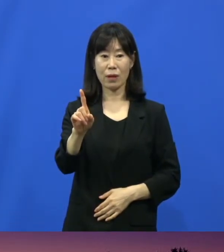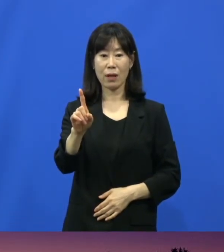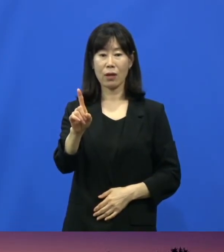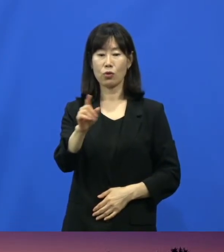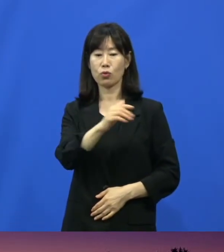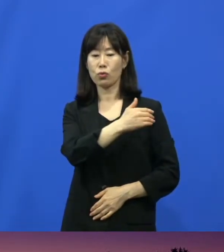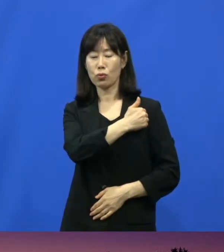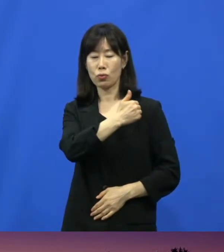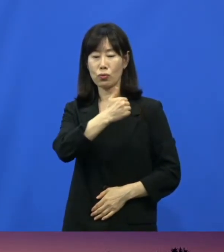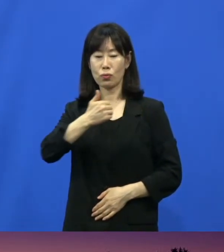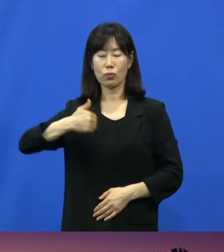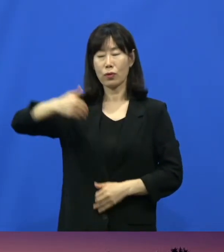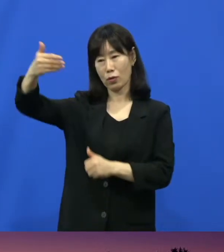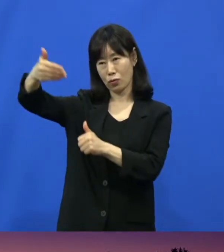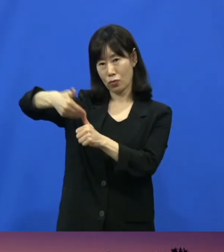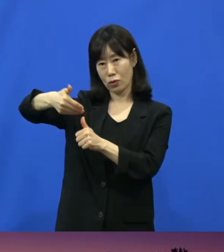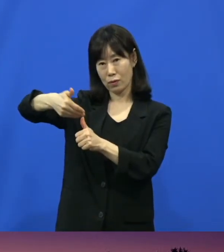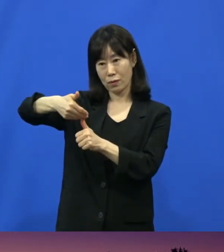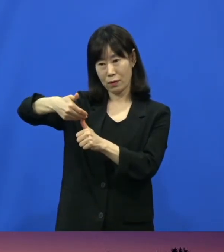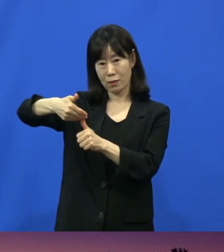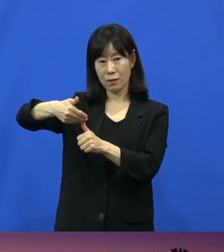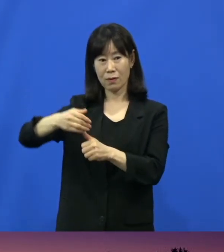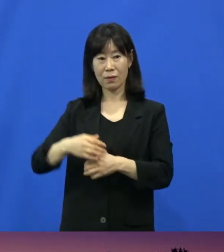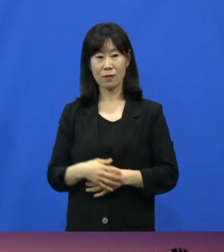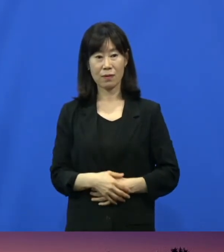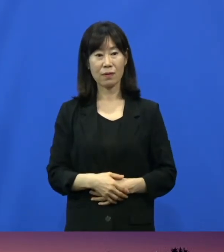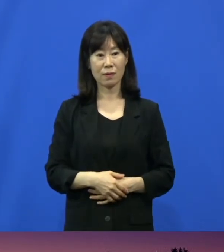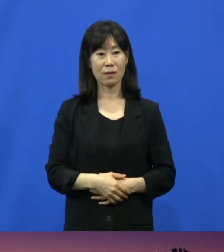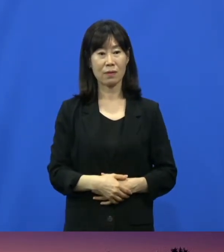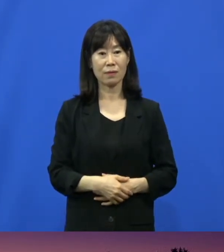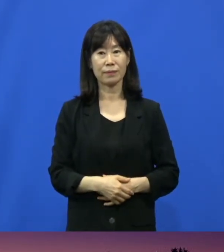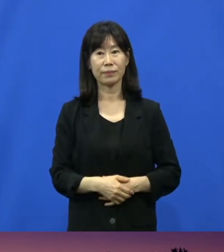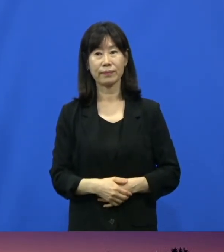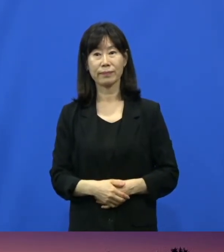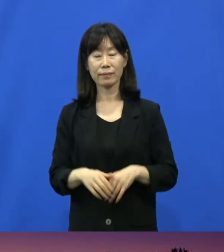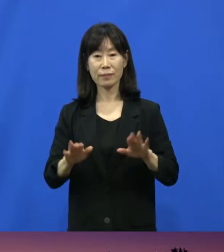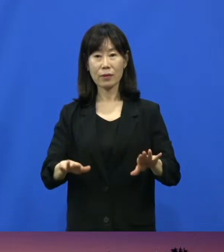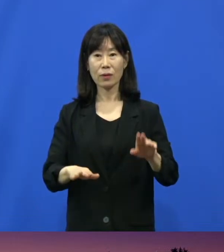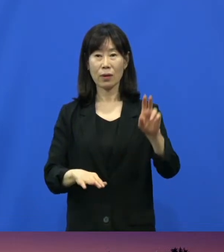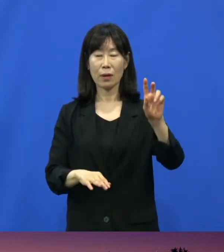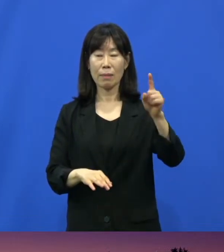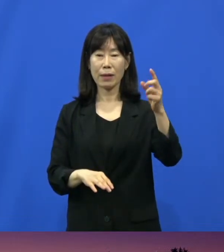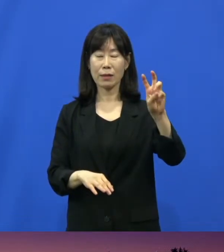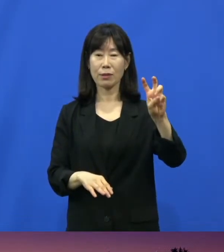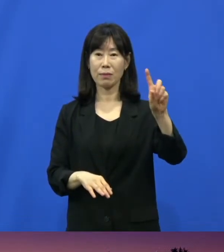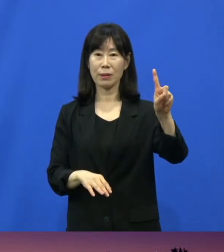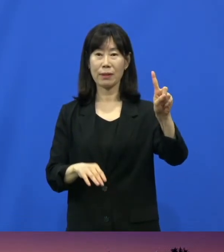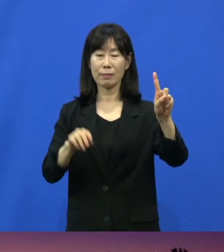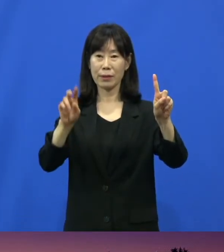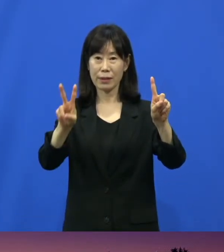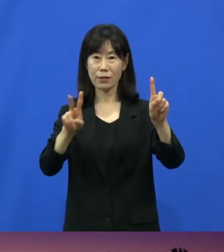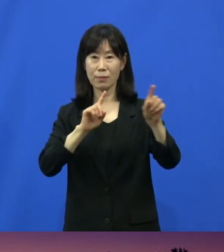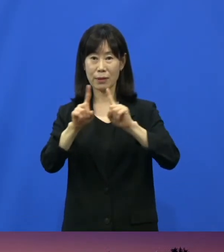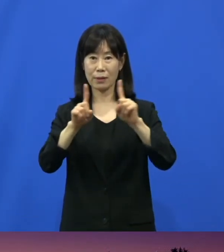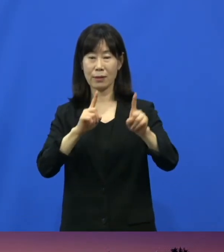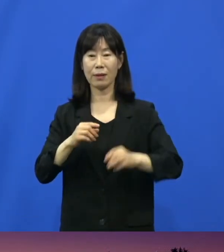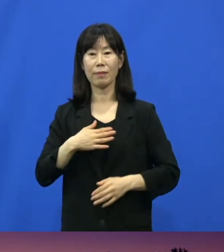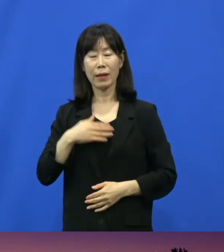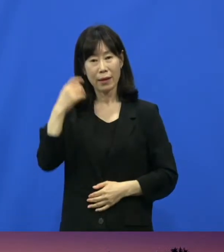충분하시다는 거예요. 충분하신 분이에요. 그래서 오늘 2절을 다시 한번 읽습니다. 실로 내가 내